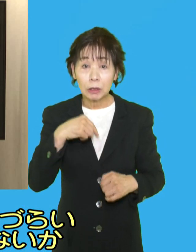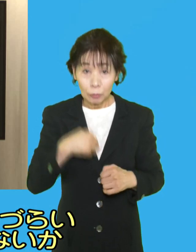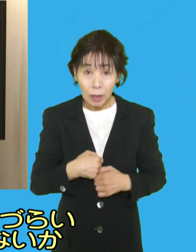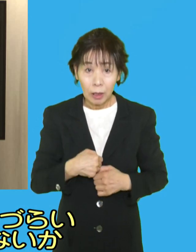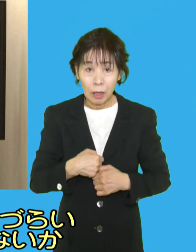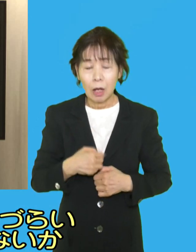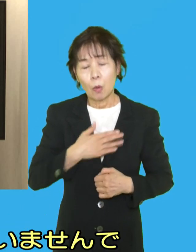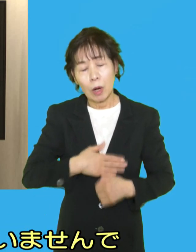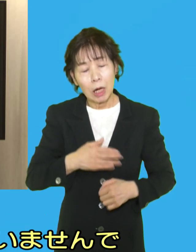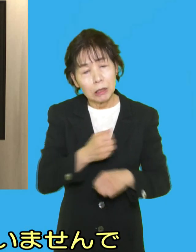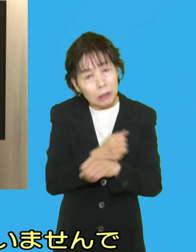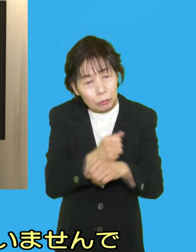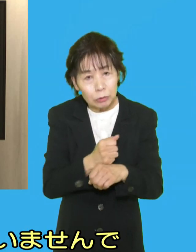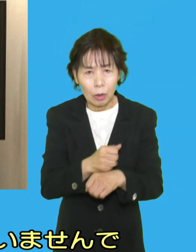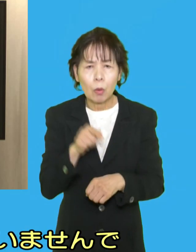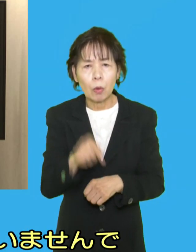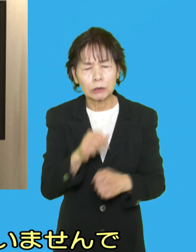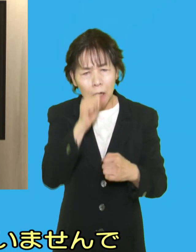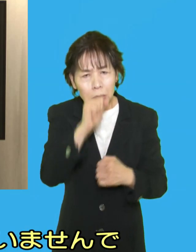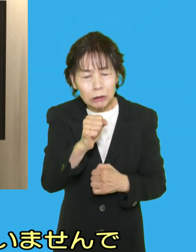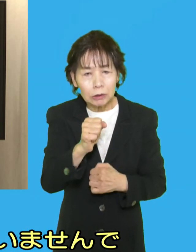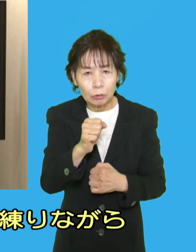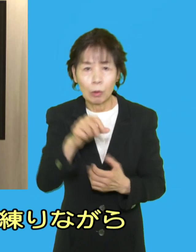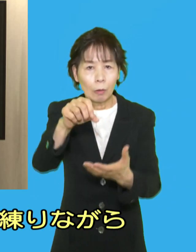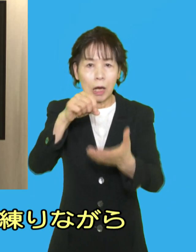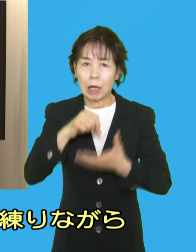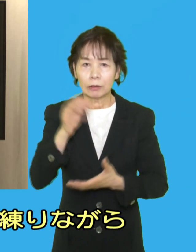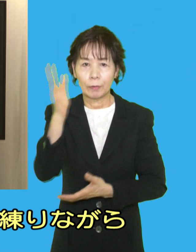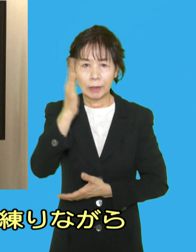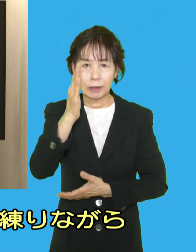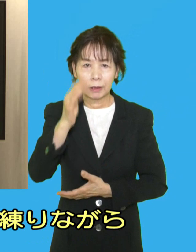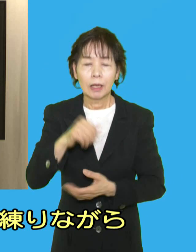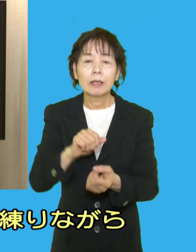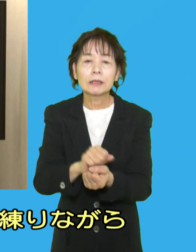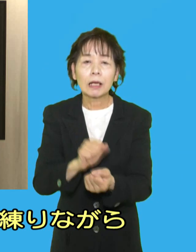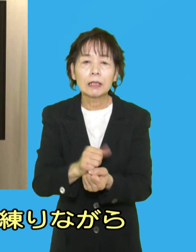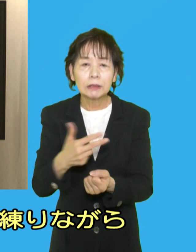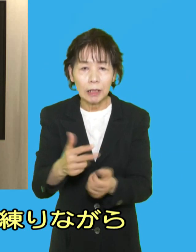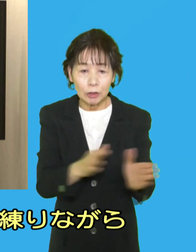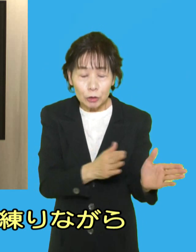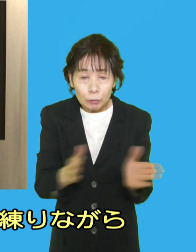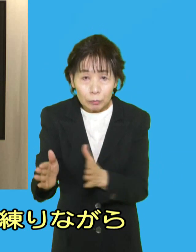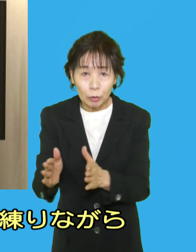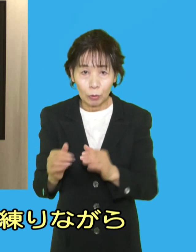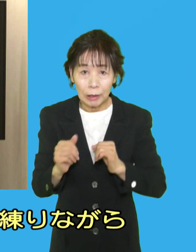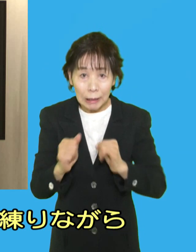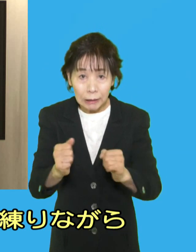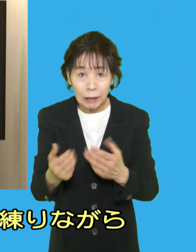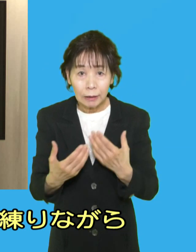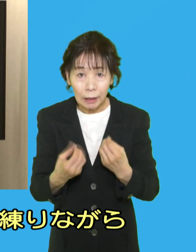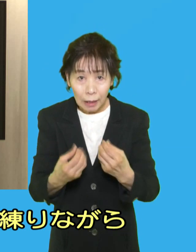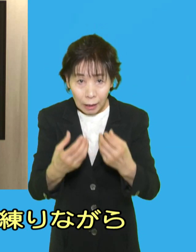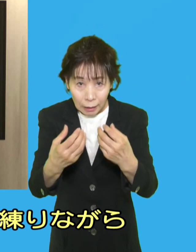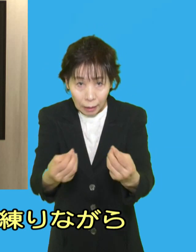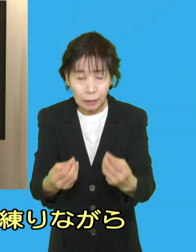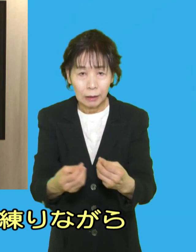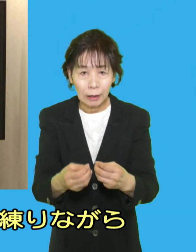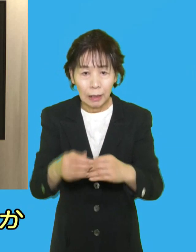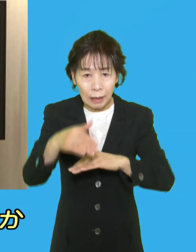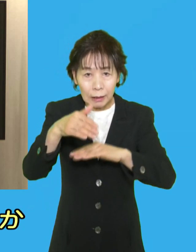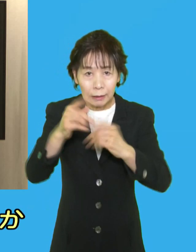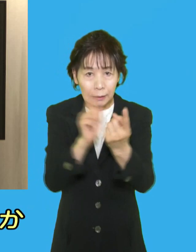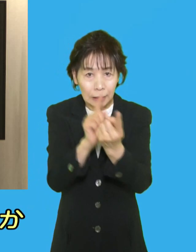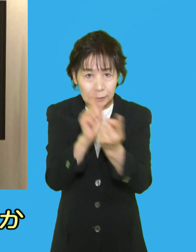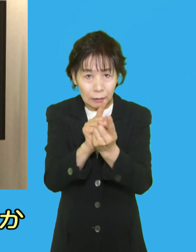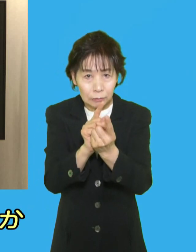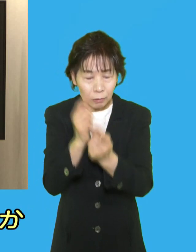分かりづらい、こうした方がいいんじゃないかということは上がってきていませんで、堺で準備をしながら対策を練りながら